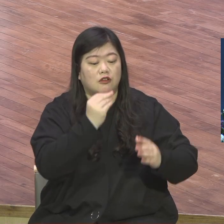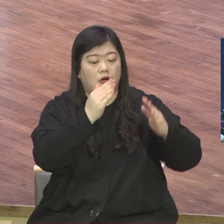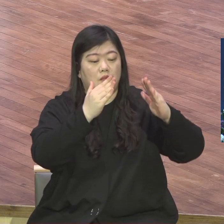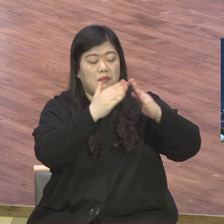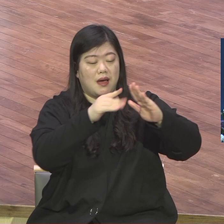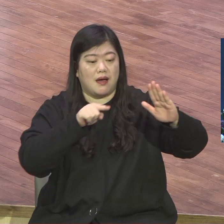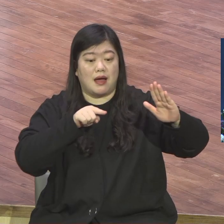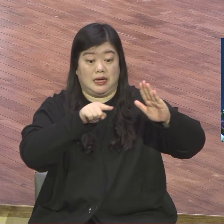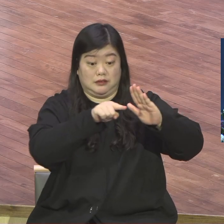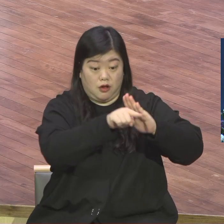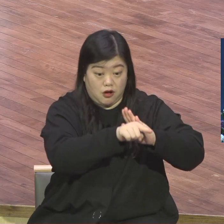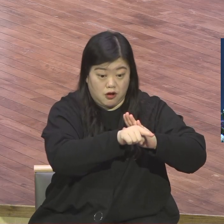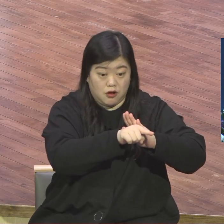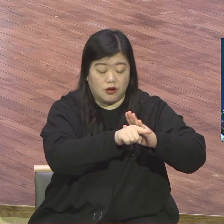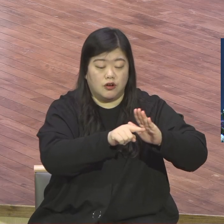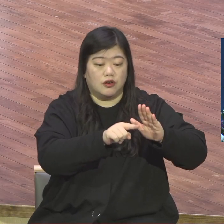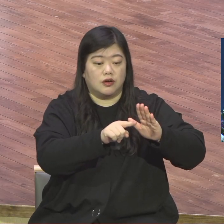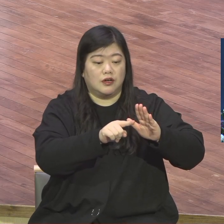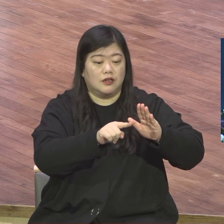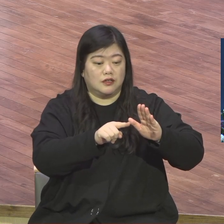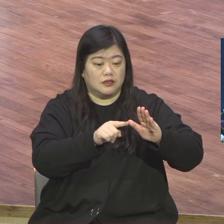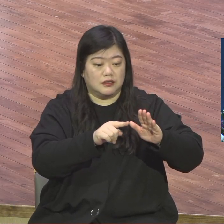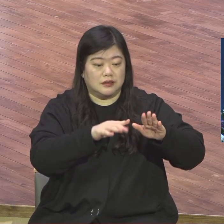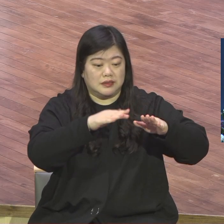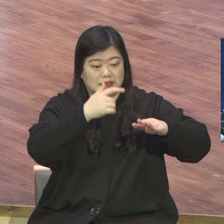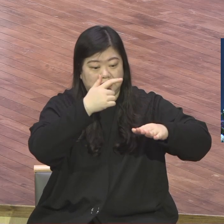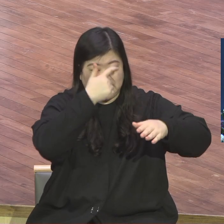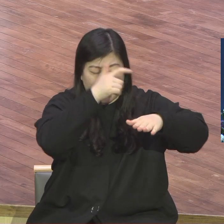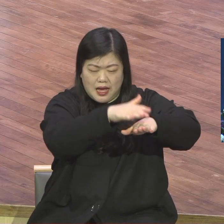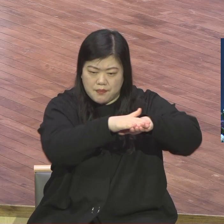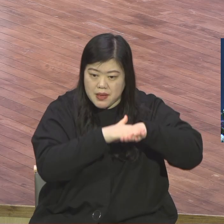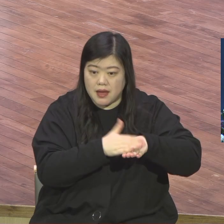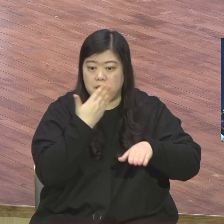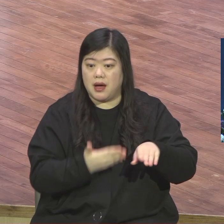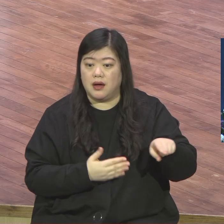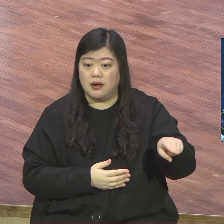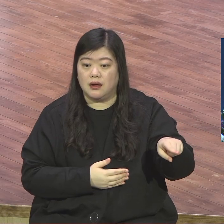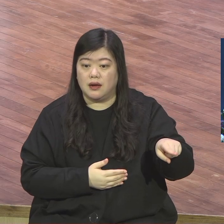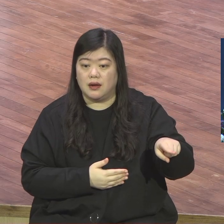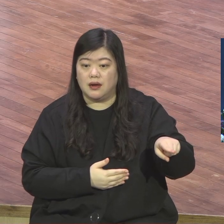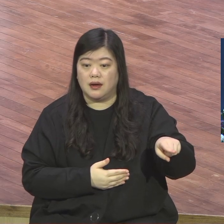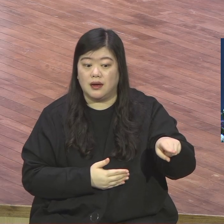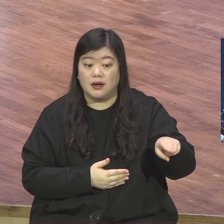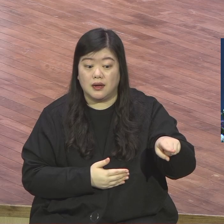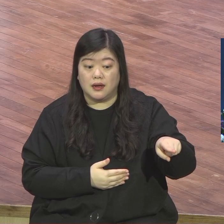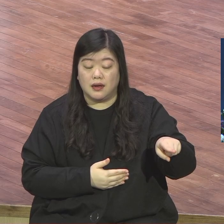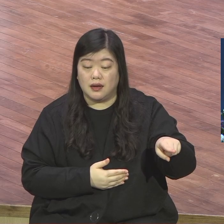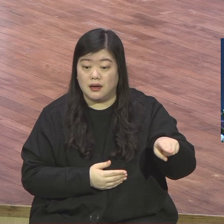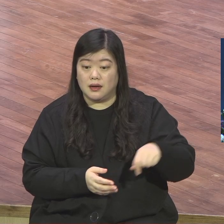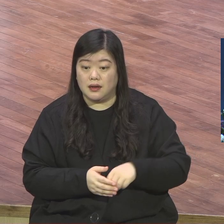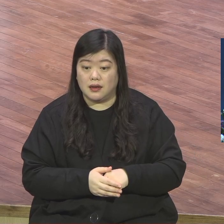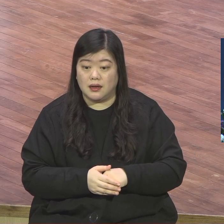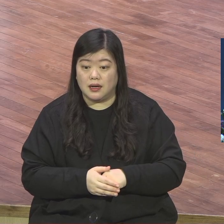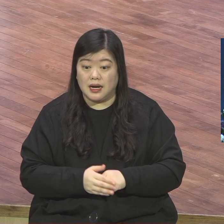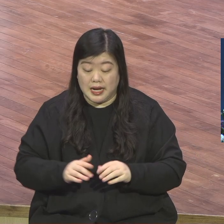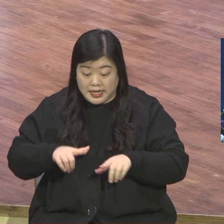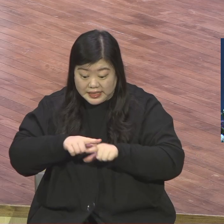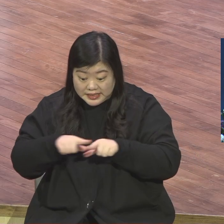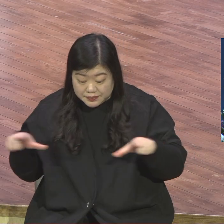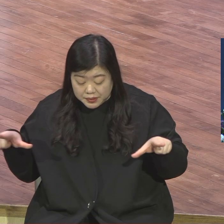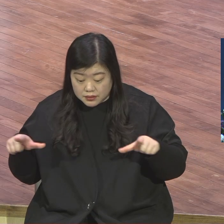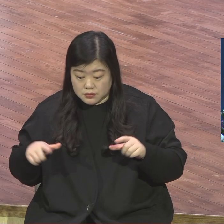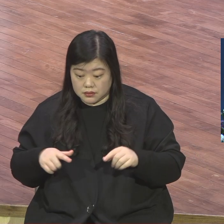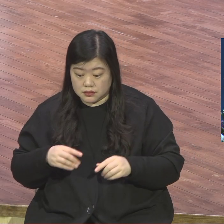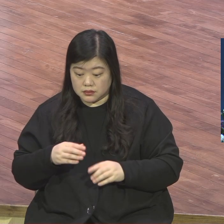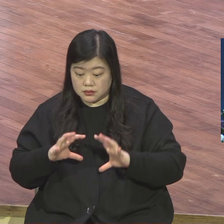앞에 엎드려서 하나님을 만나는 지극히 제한된 상황이었어요. 하나님 앞에 나간다는 게.